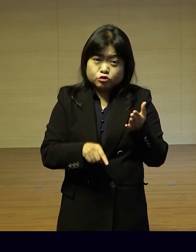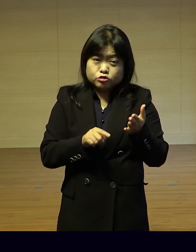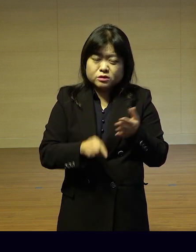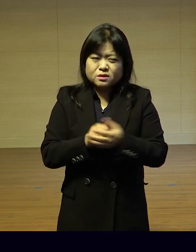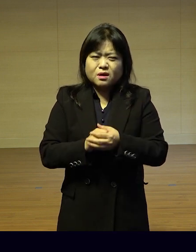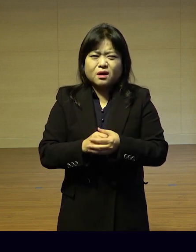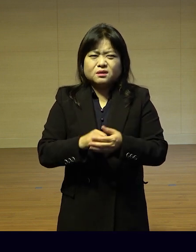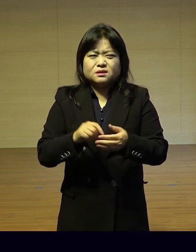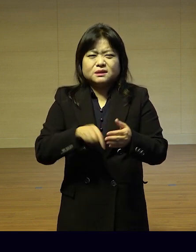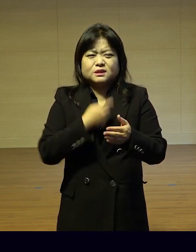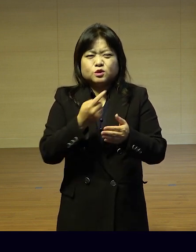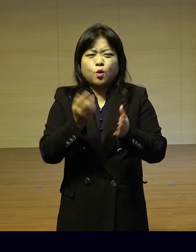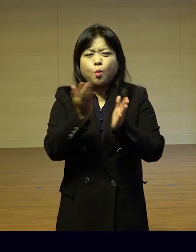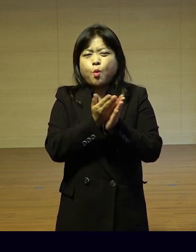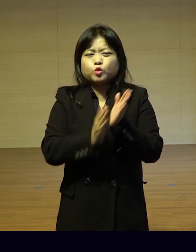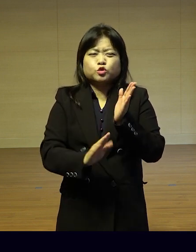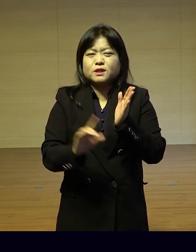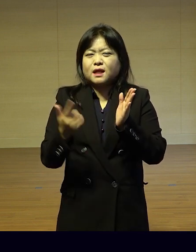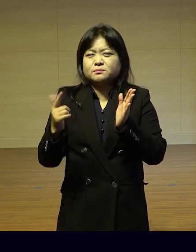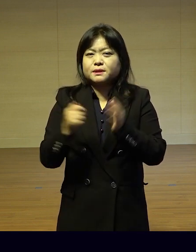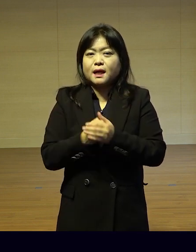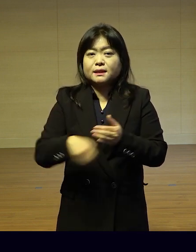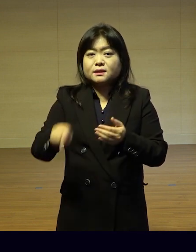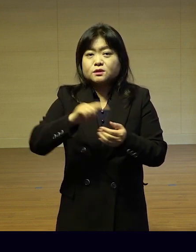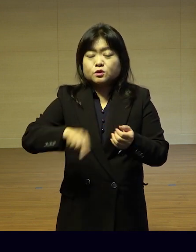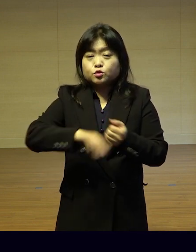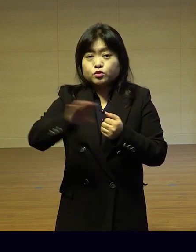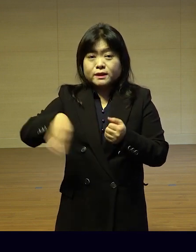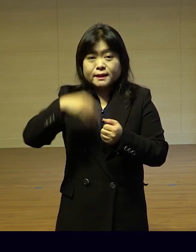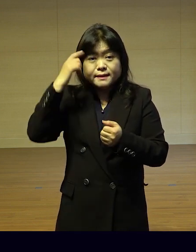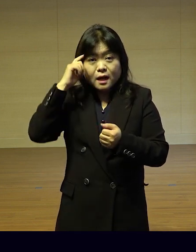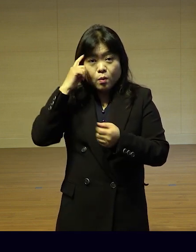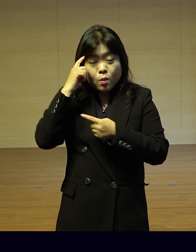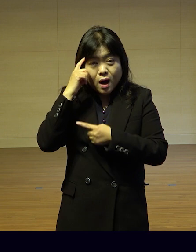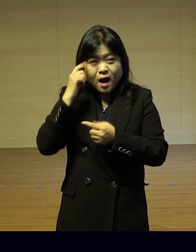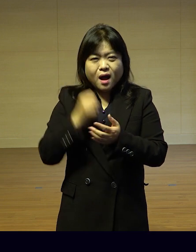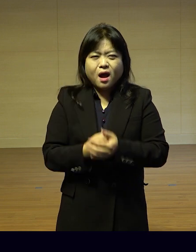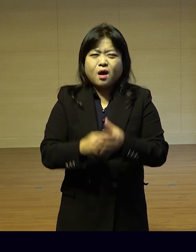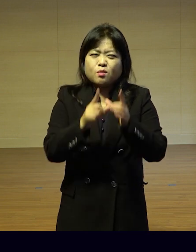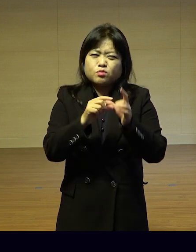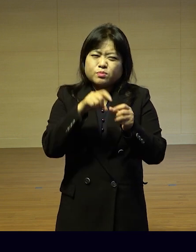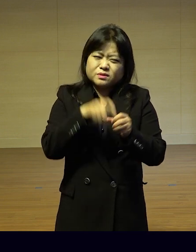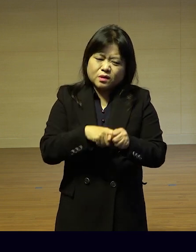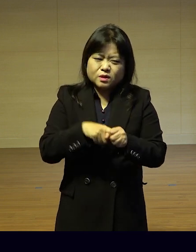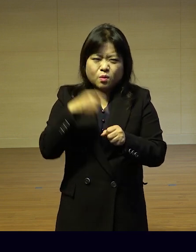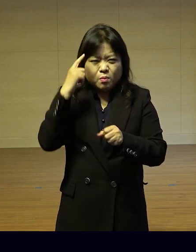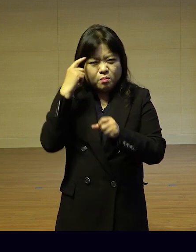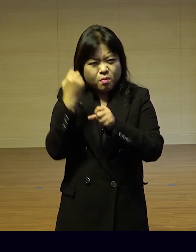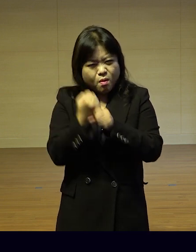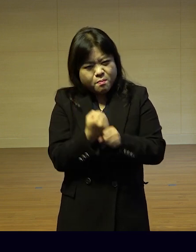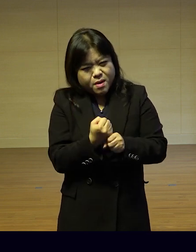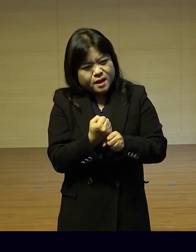자체 모순된 표현이 아닙니다. 이것은 바로 우리의 사고가 부분적이고 편협한 사회로 머물러 있어서는 안